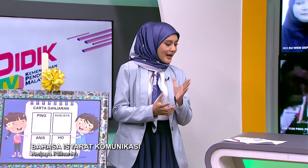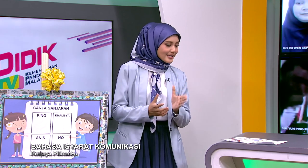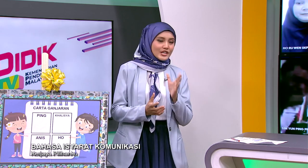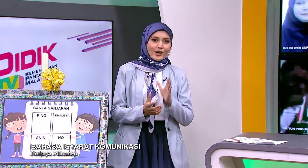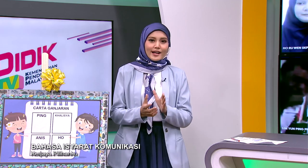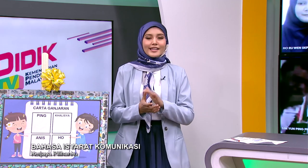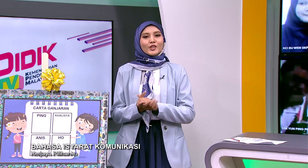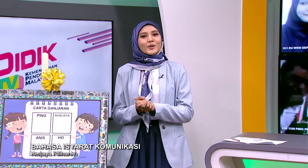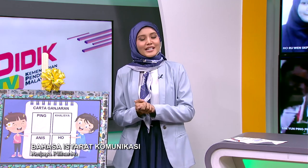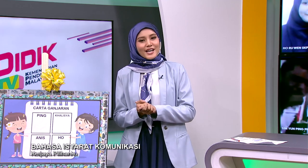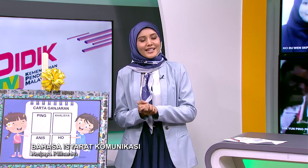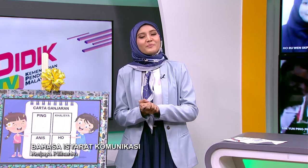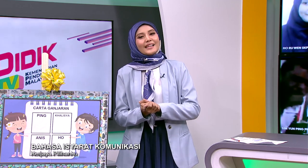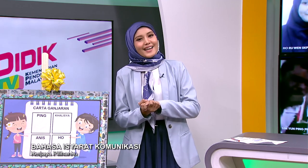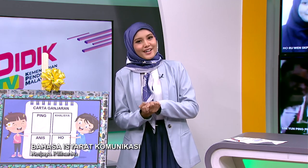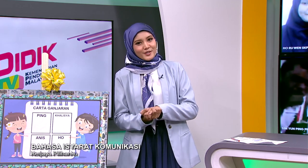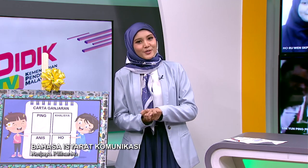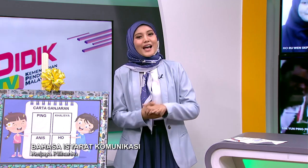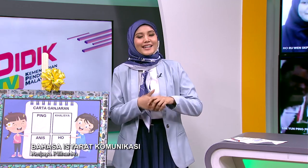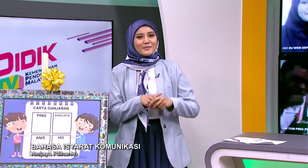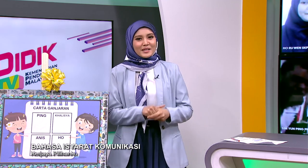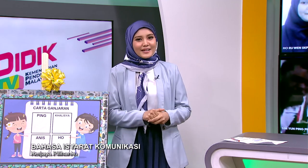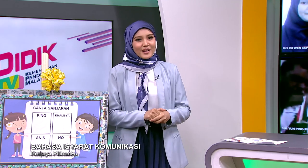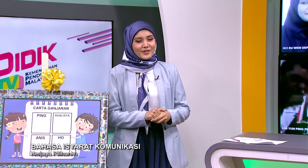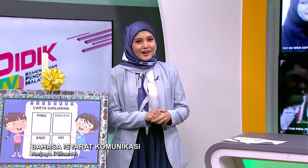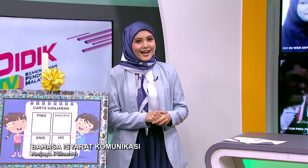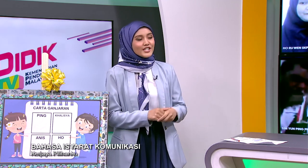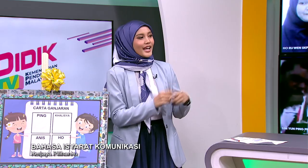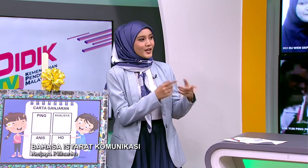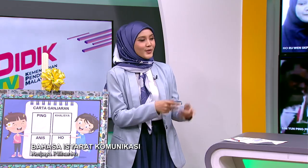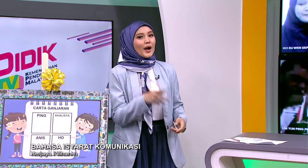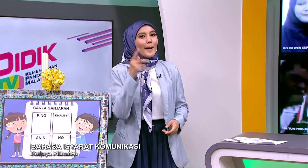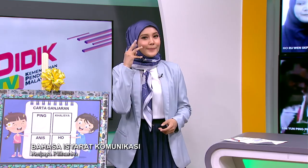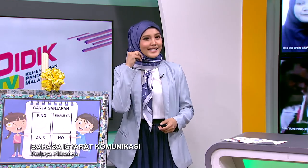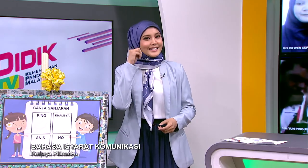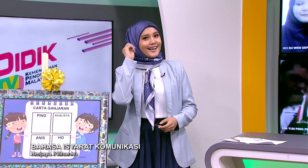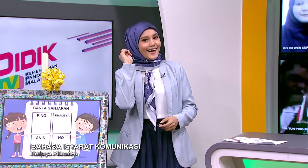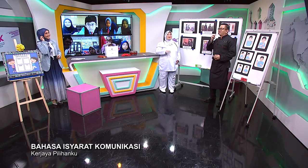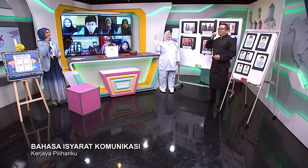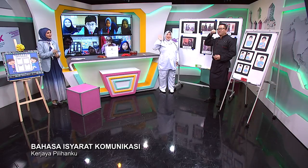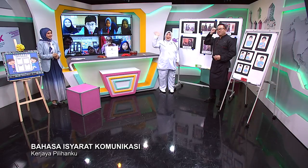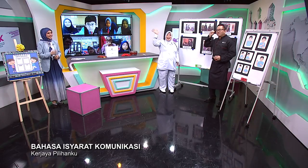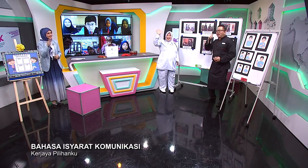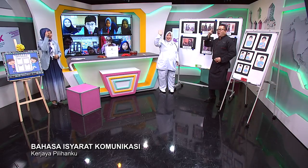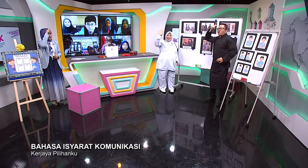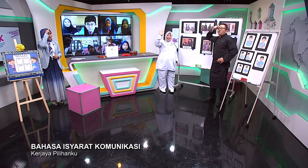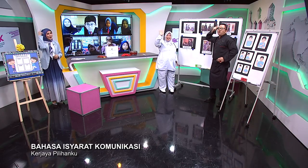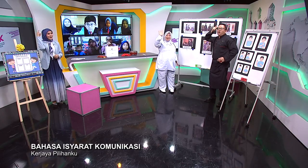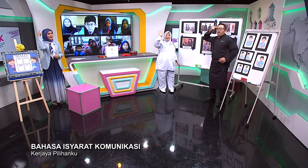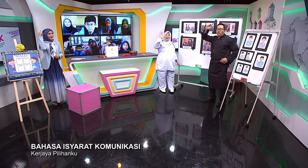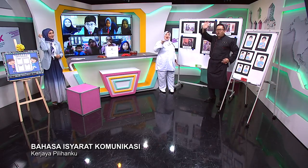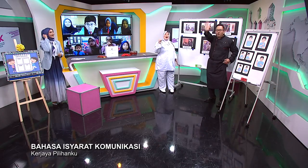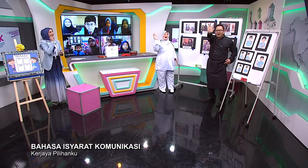khas bahasa isyarat iaitu Kerjaya Pilihanku. Dan bersama dengan Mira, cikgu Miza dan juga cikgu